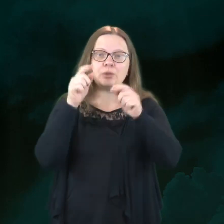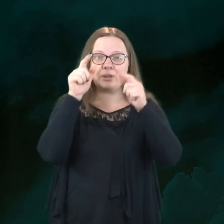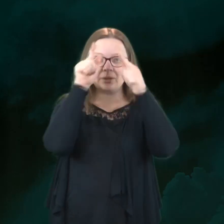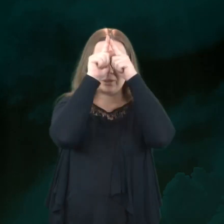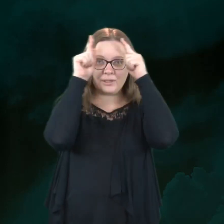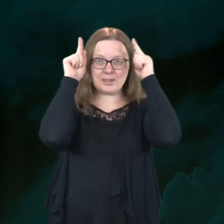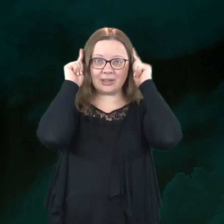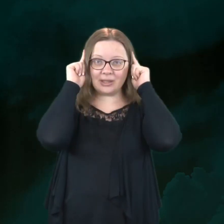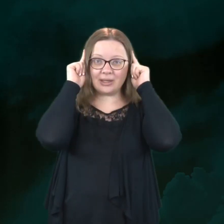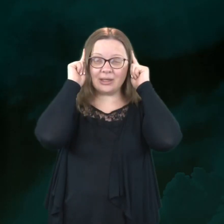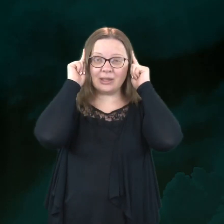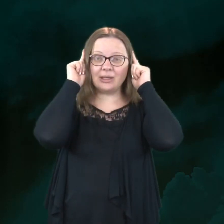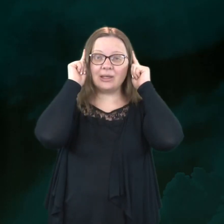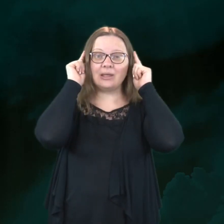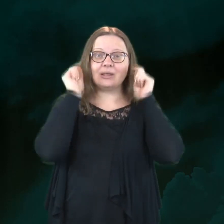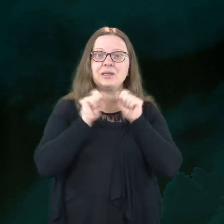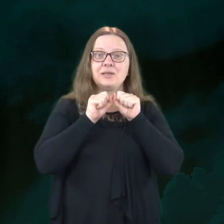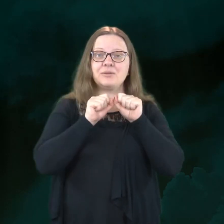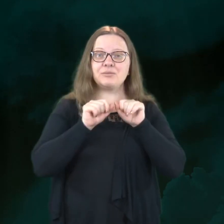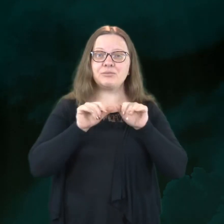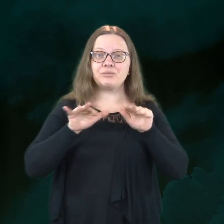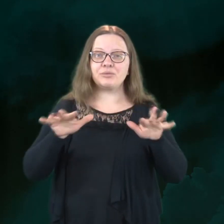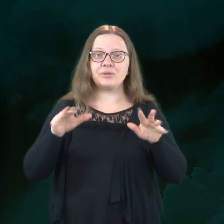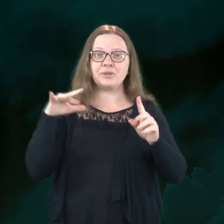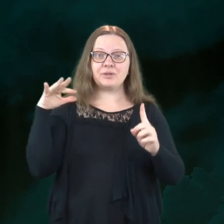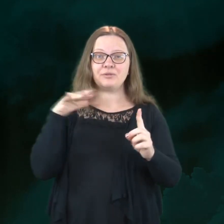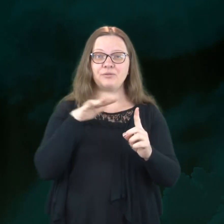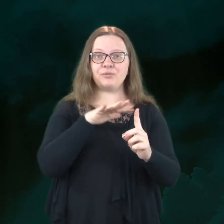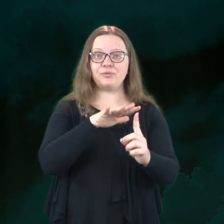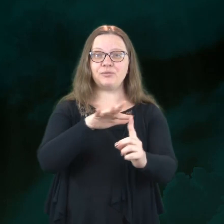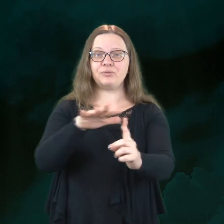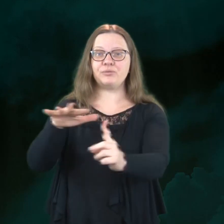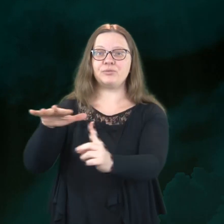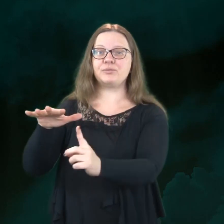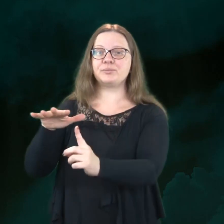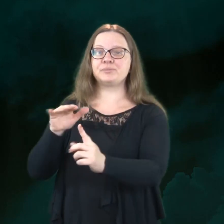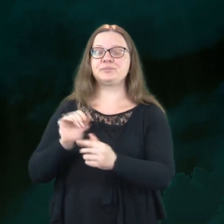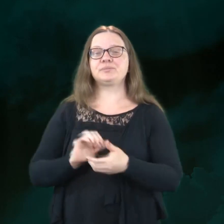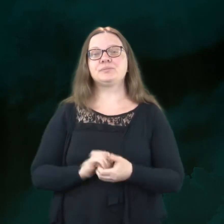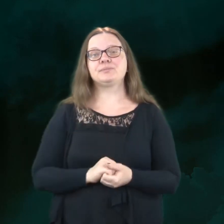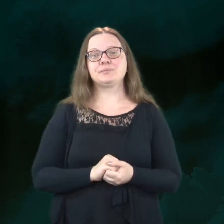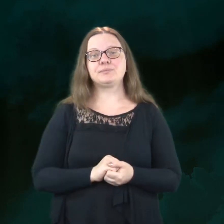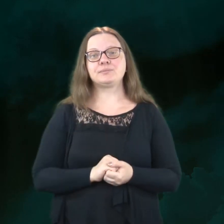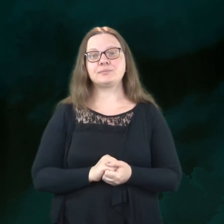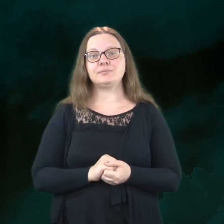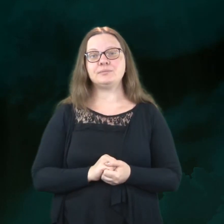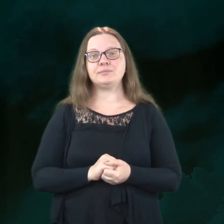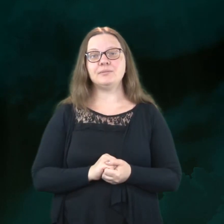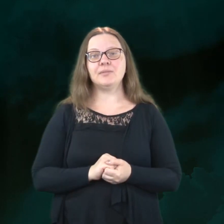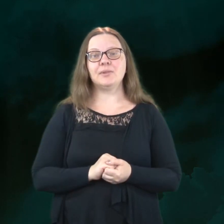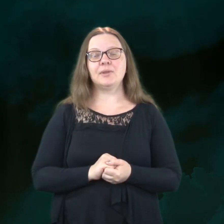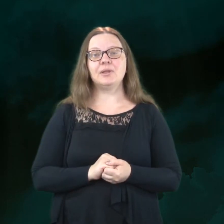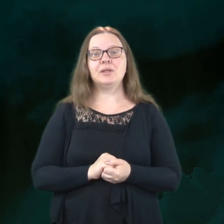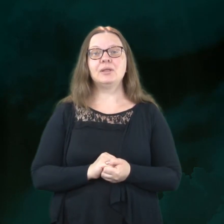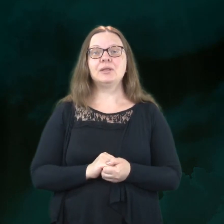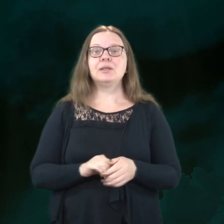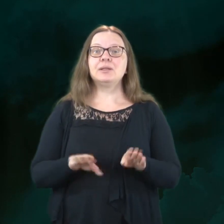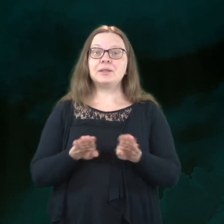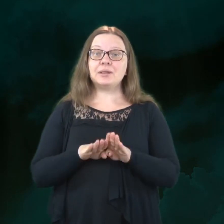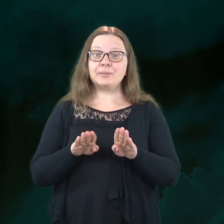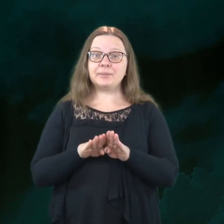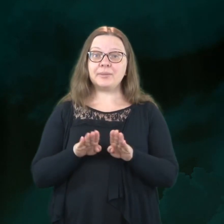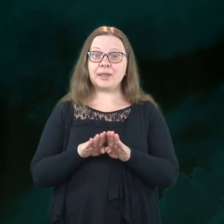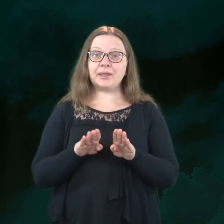mundo oriental, a cultura grega, e essa cultura se tornou o berço da cultura ocidental.